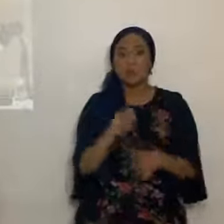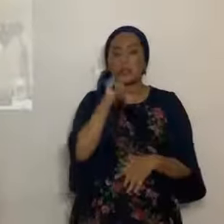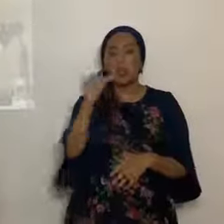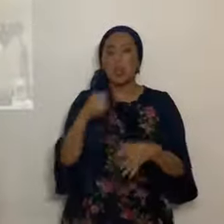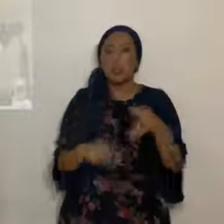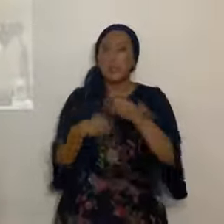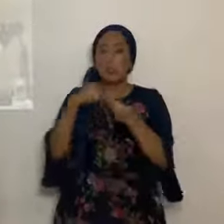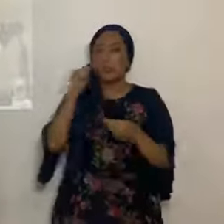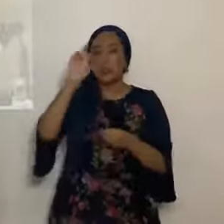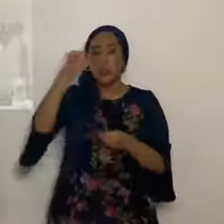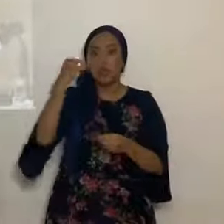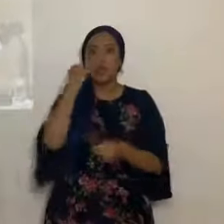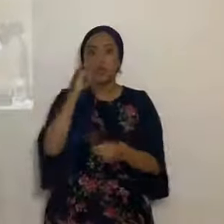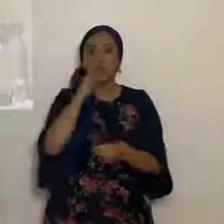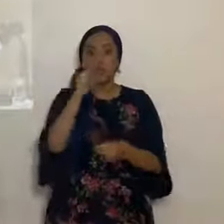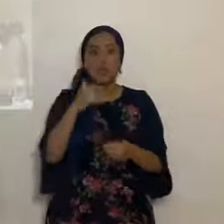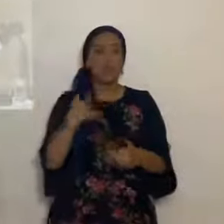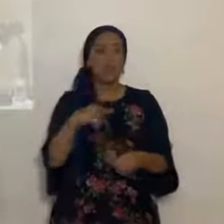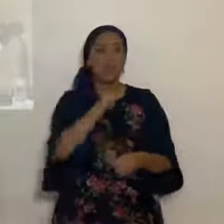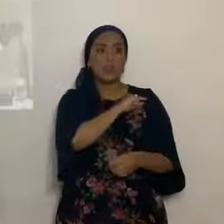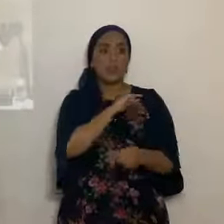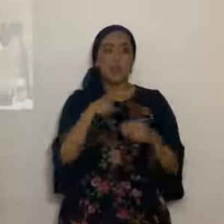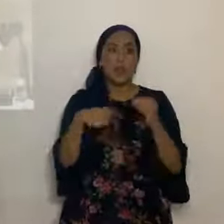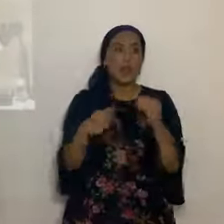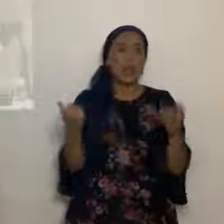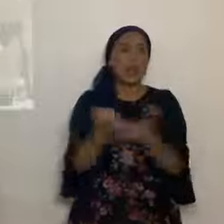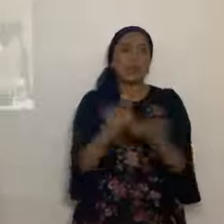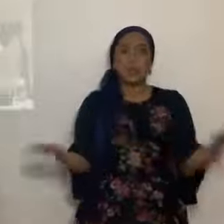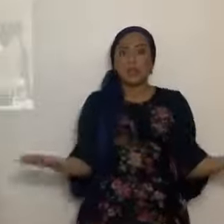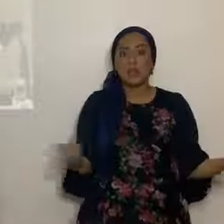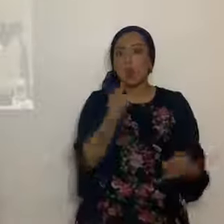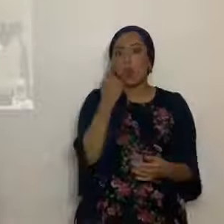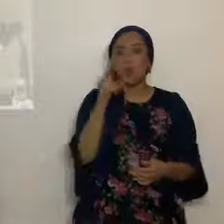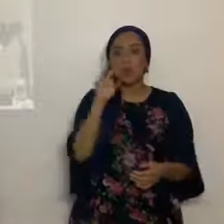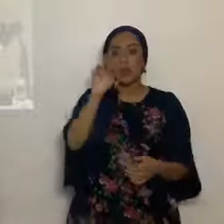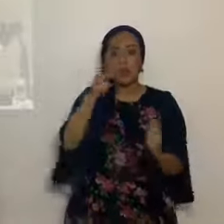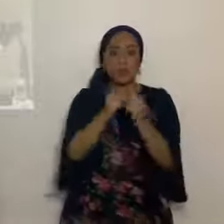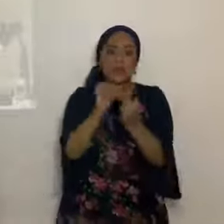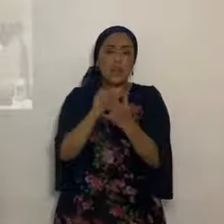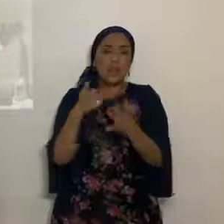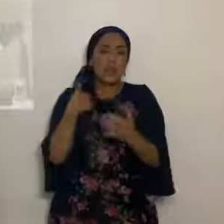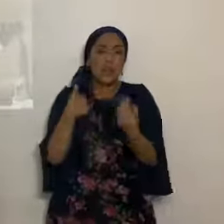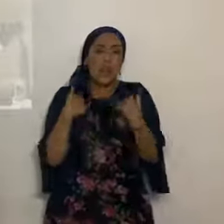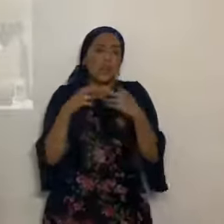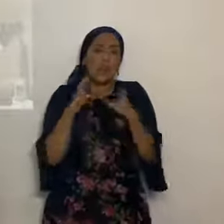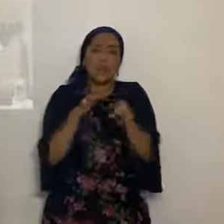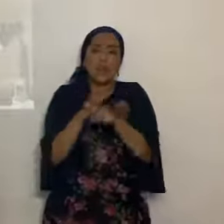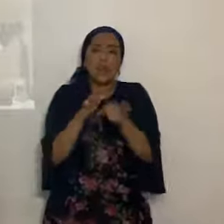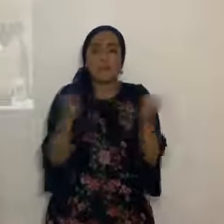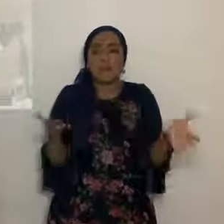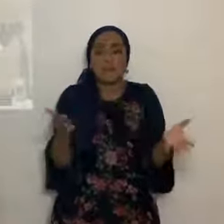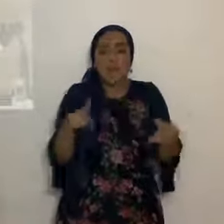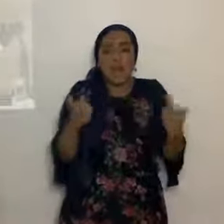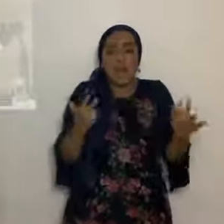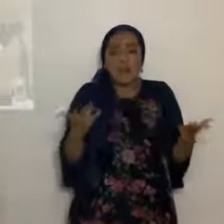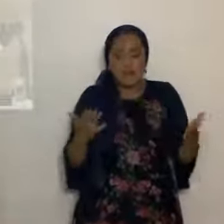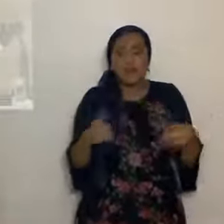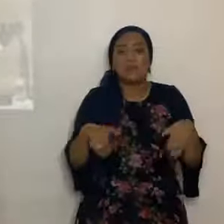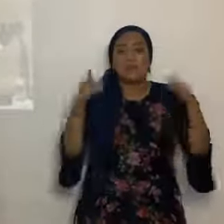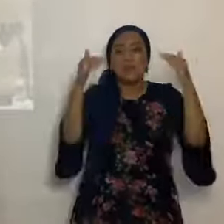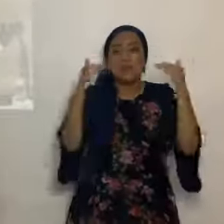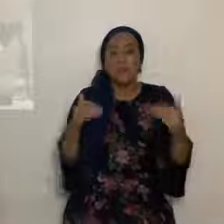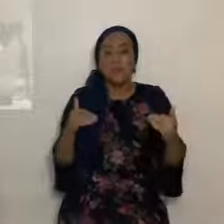la Torah, porque si no entonces nos vamos a sentir culpables de todo. Nada más la Torah, con eso tenemos, es la Torah, es la vida. Siguiente